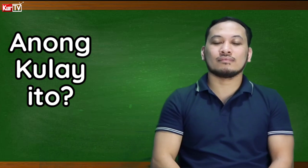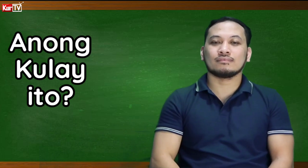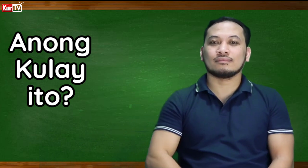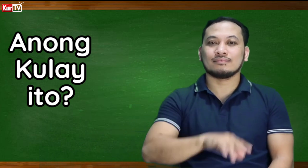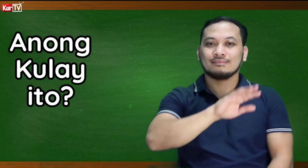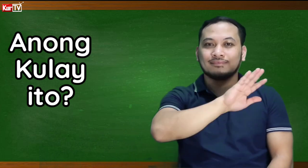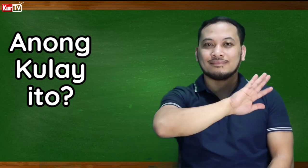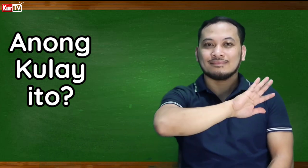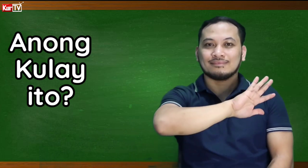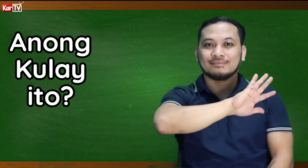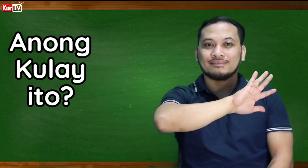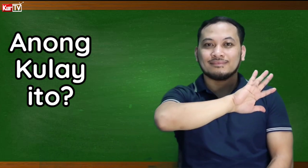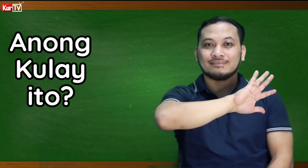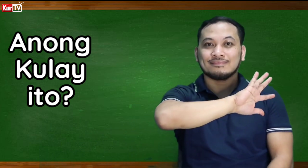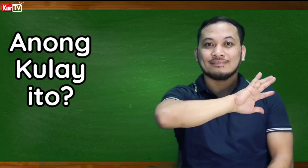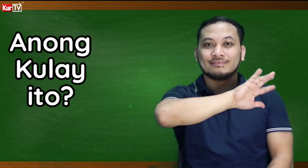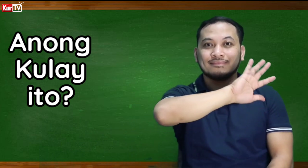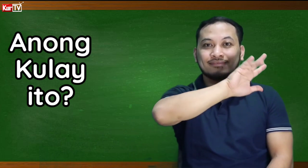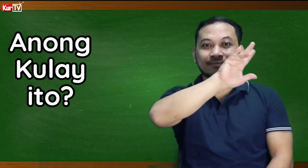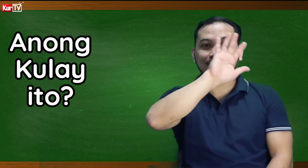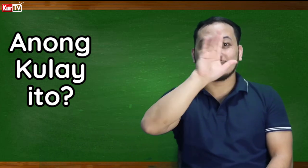Thank you.